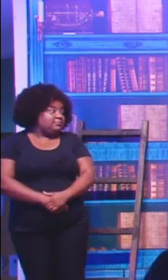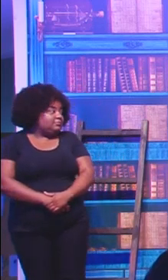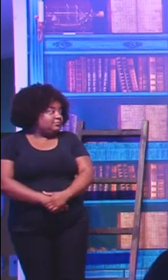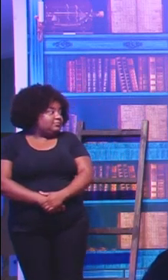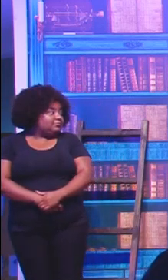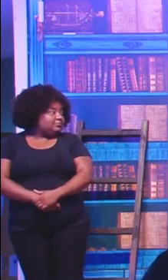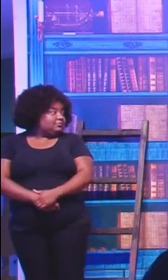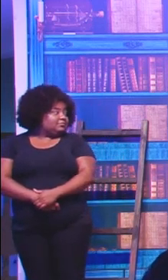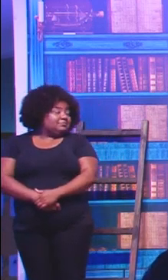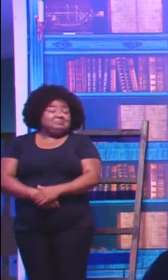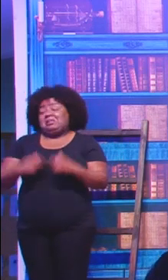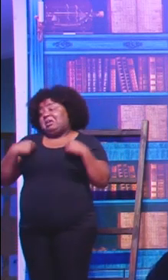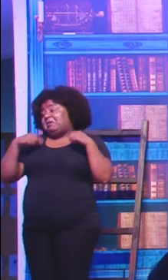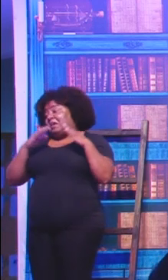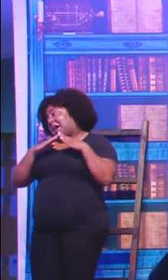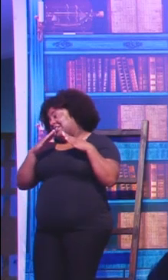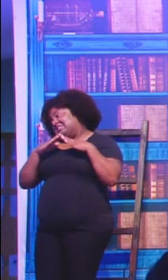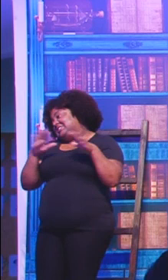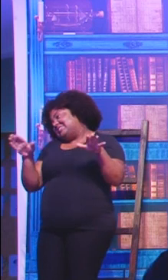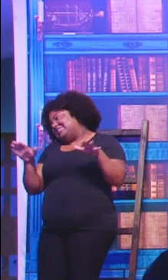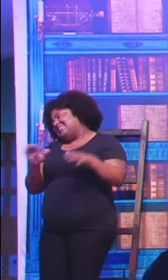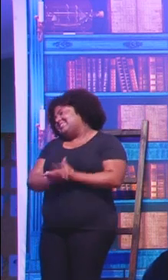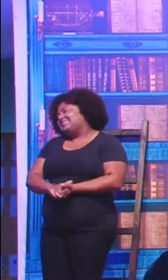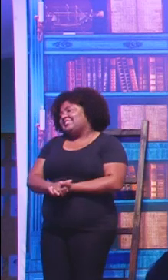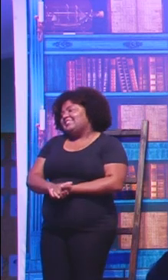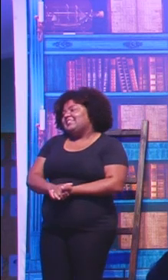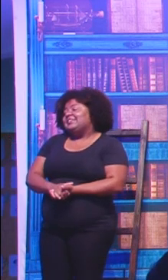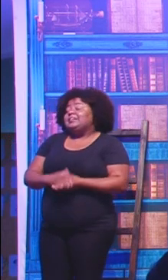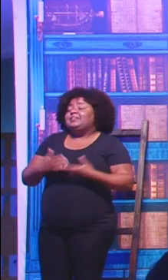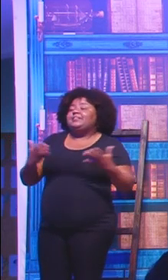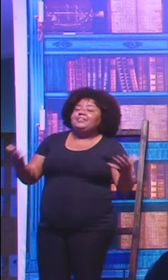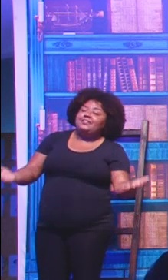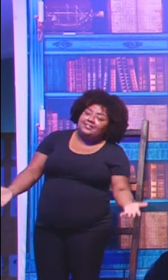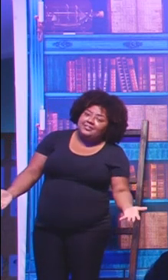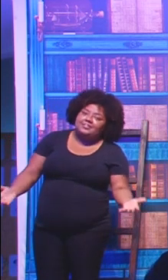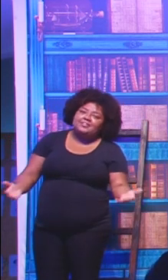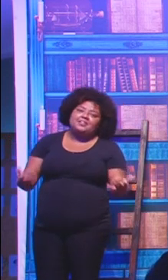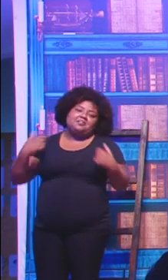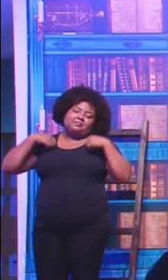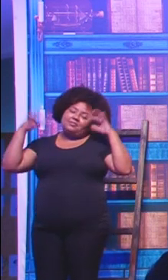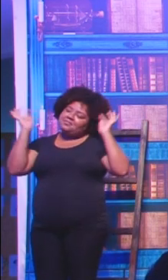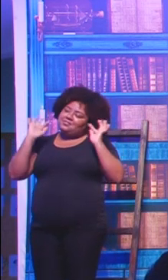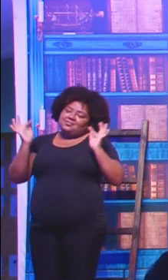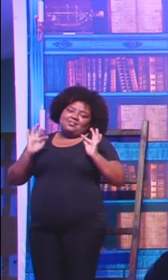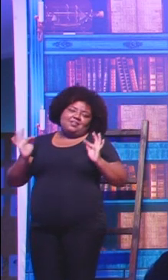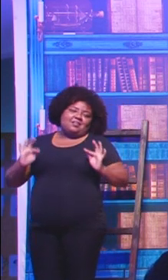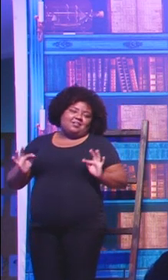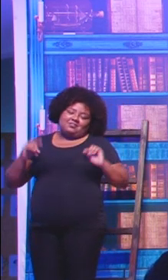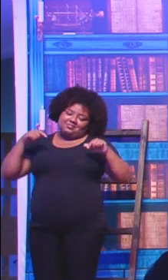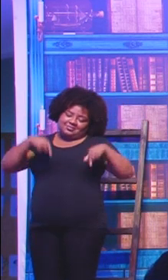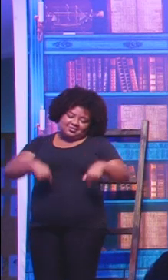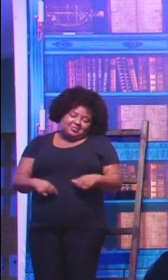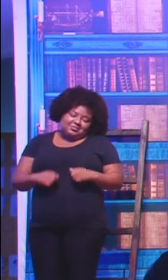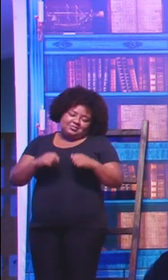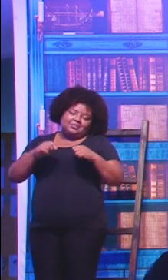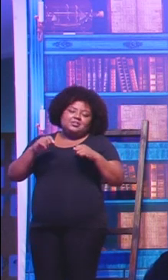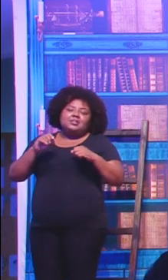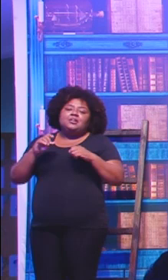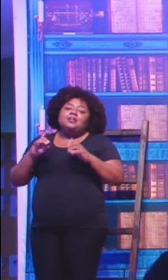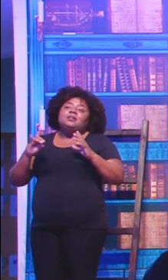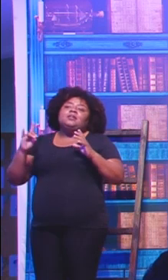Bom, eu estou em casa, né? E para mim é uma felicidade enorme estar aqui na